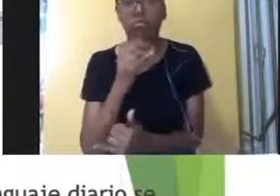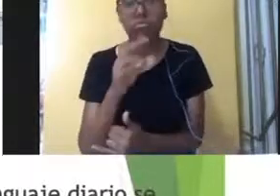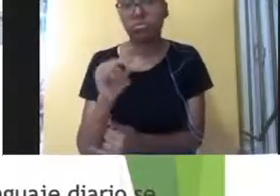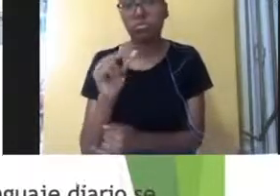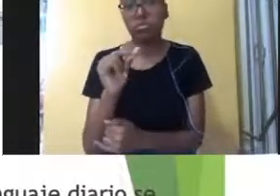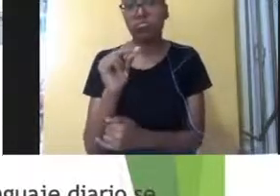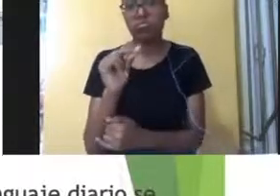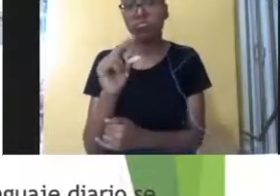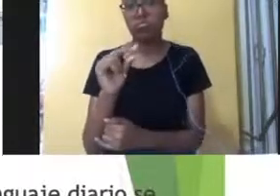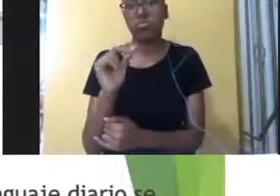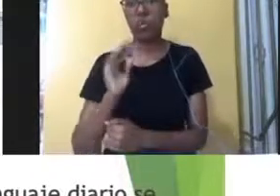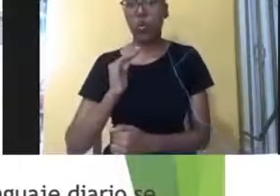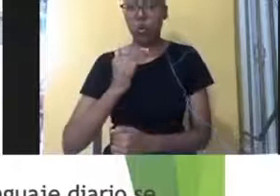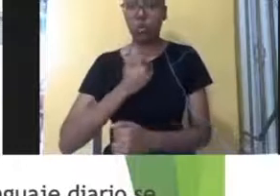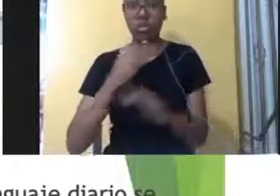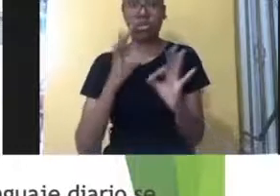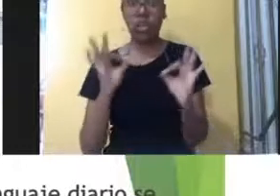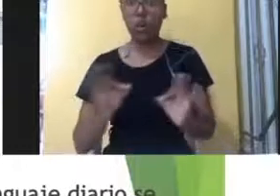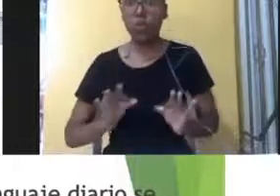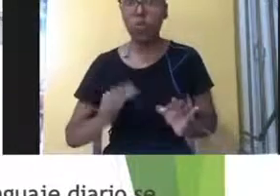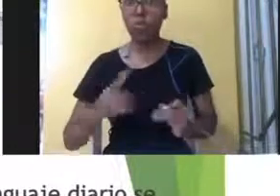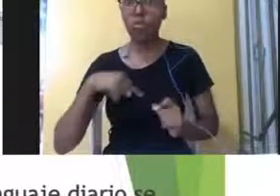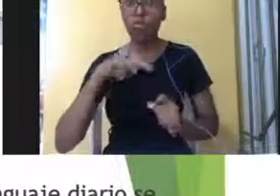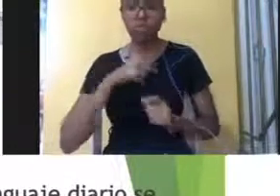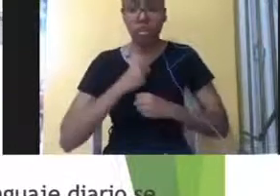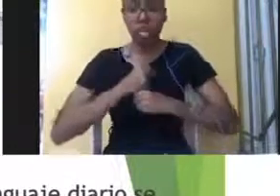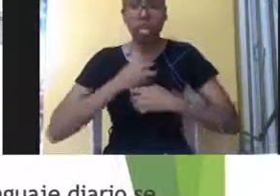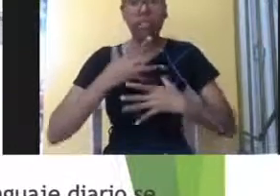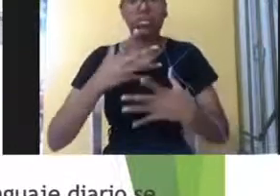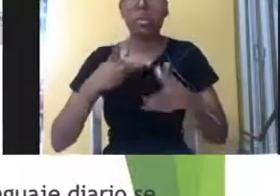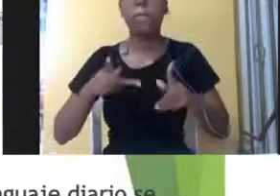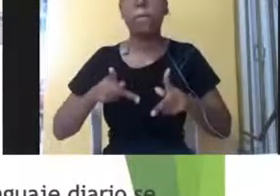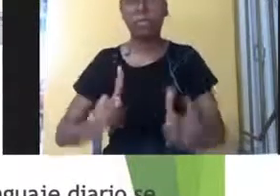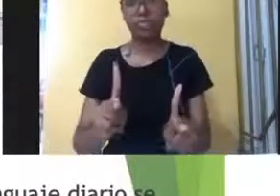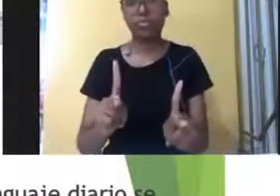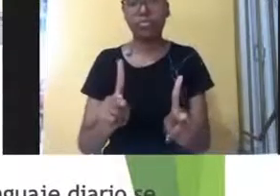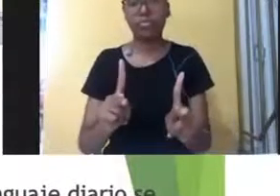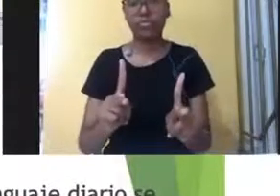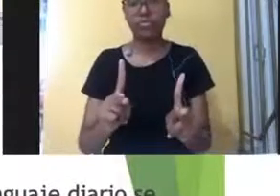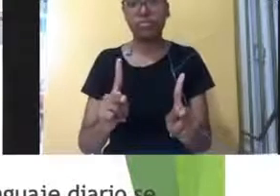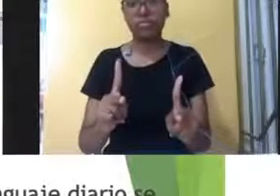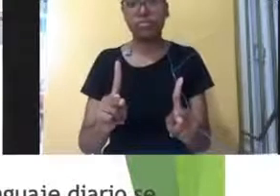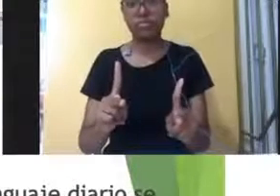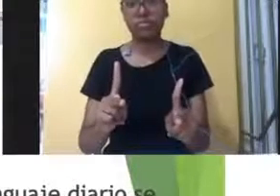equivocado. Nuestro comportamiento es permitido, por así decirlo.